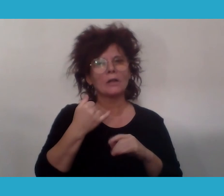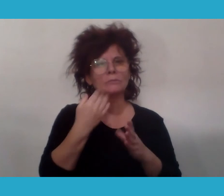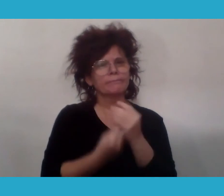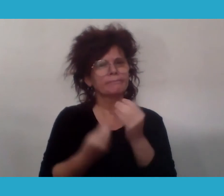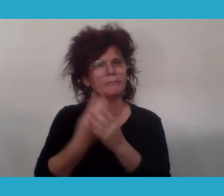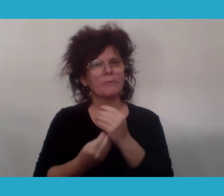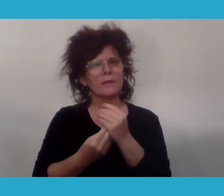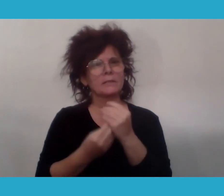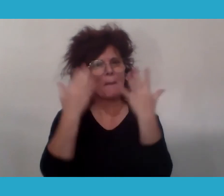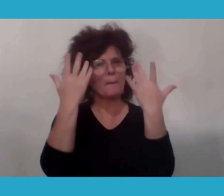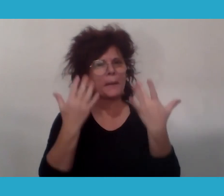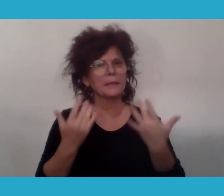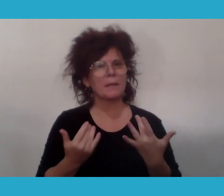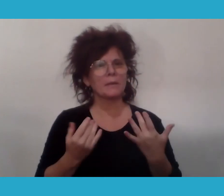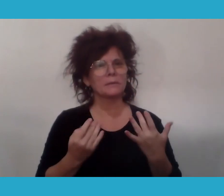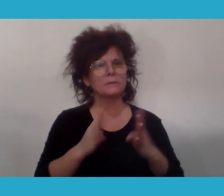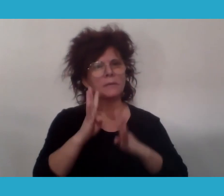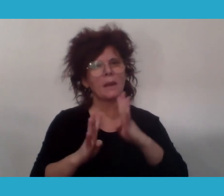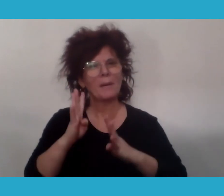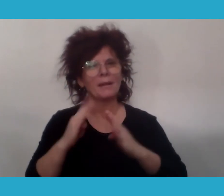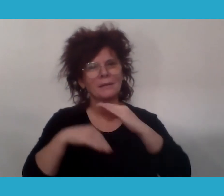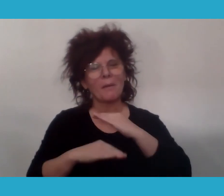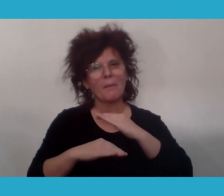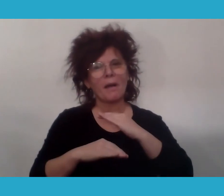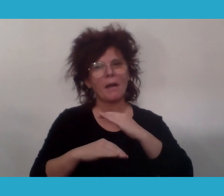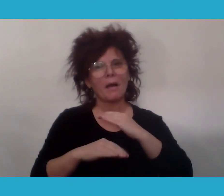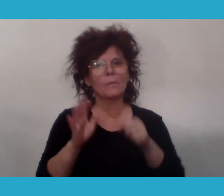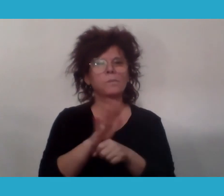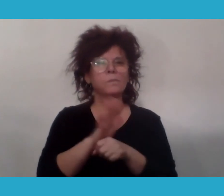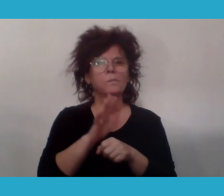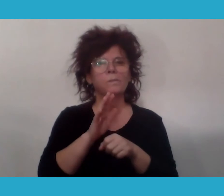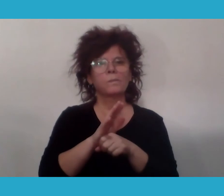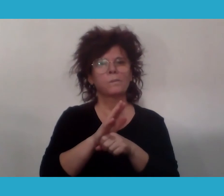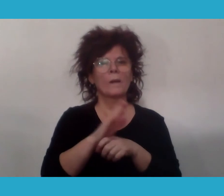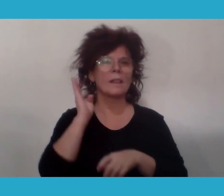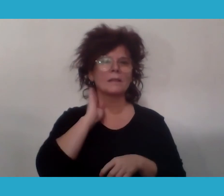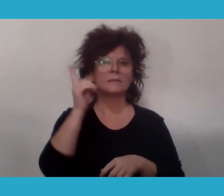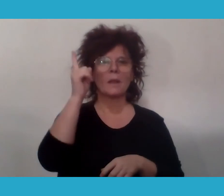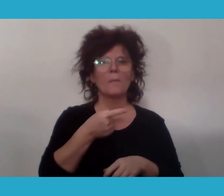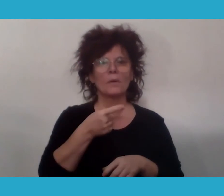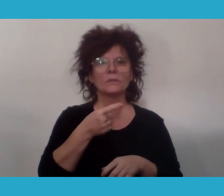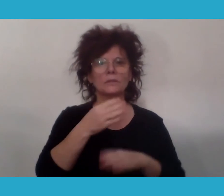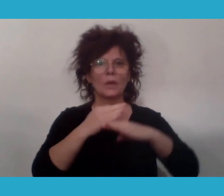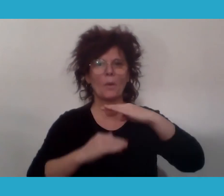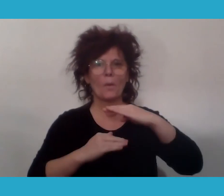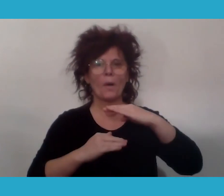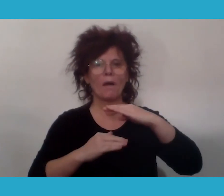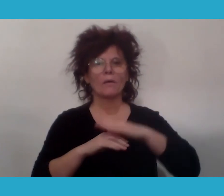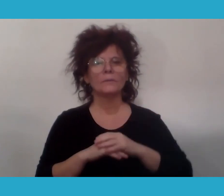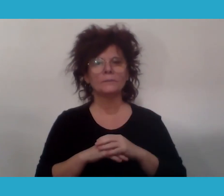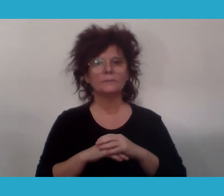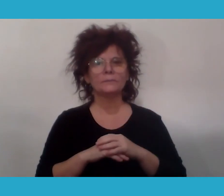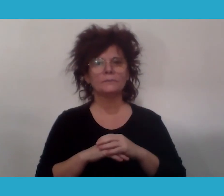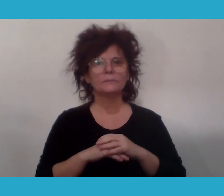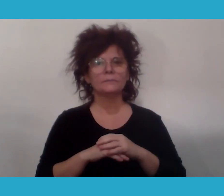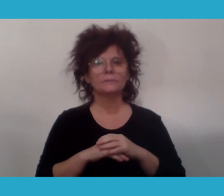errores matemáticos, por caso que las plantas bajas representan un 16% del estrato bajo.